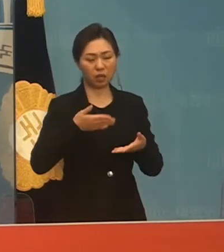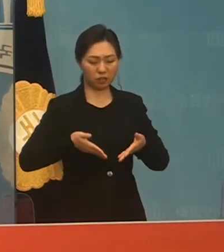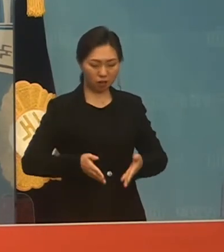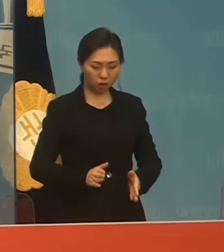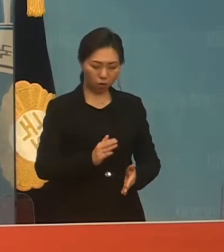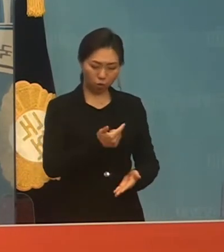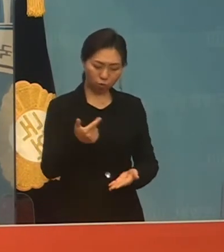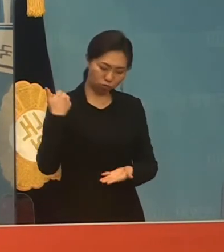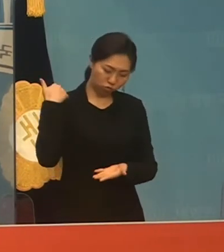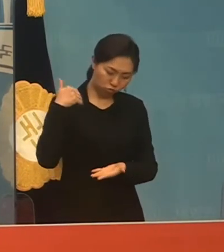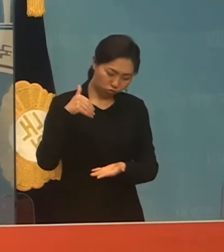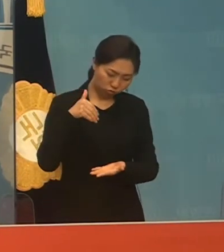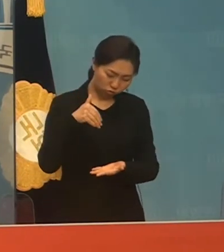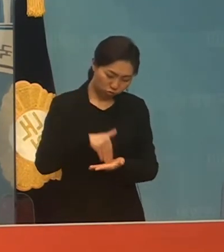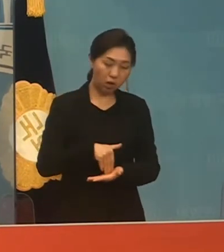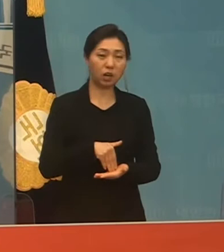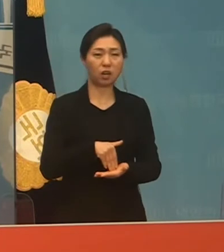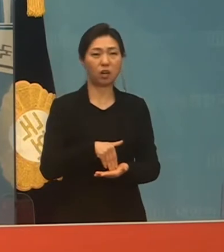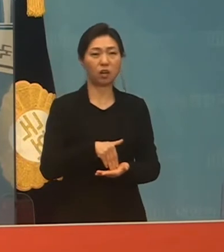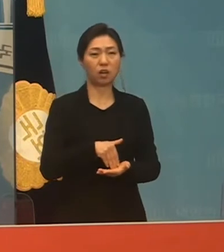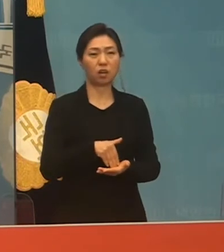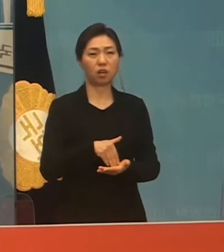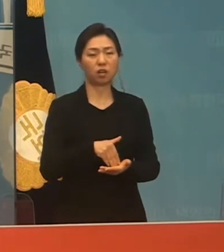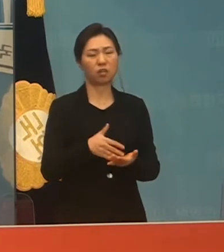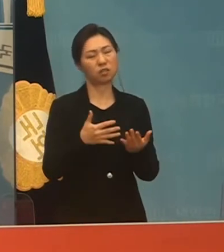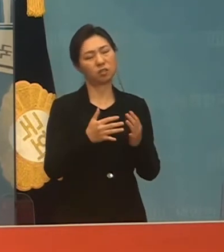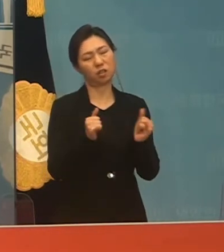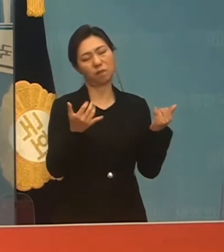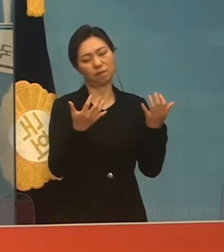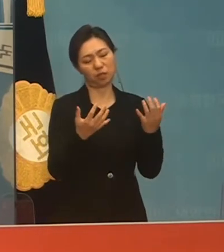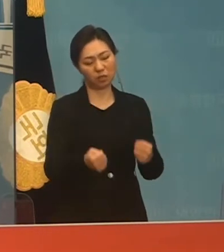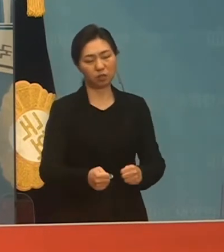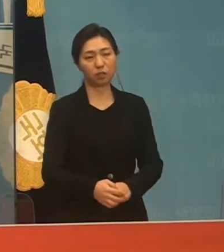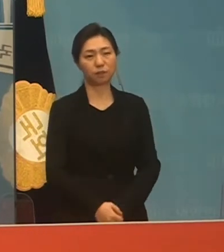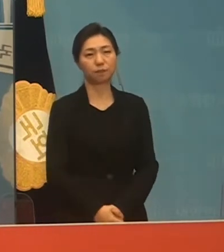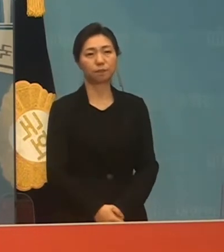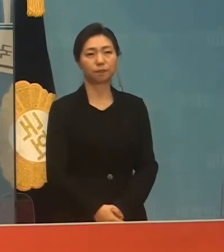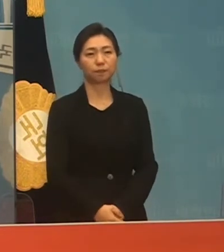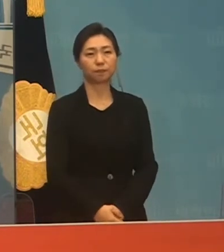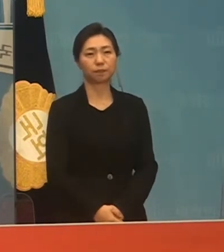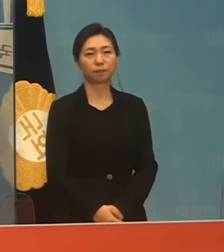후회하는 어떤 이런 노동자들이 많이 있습니다.